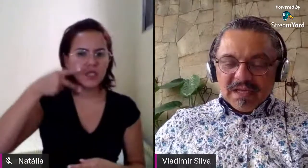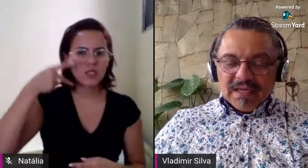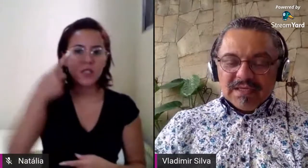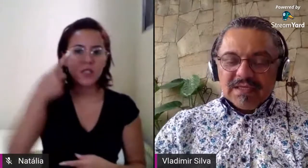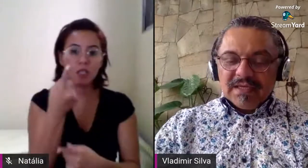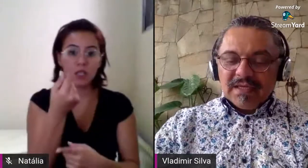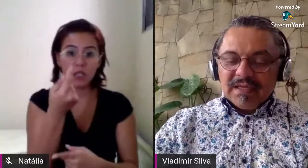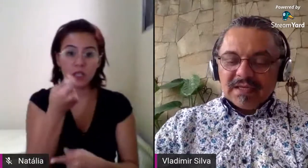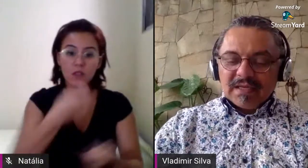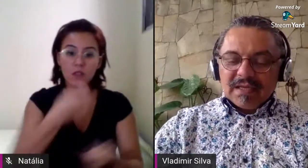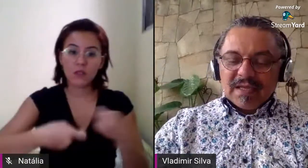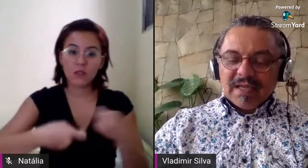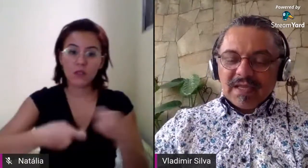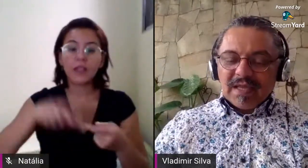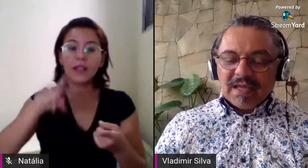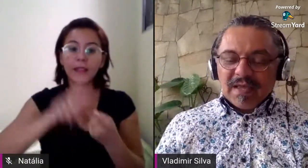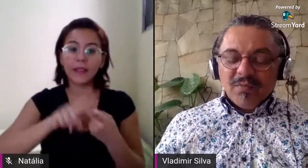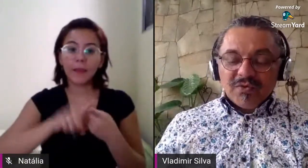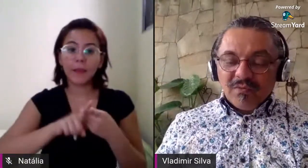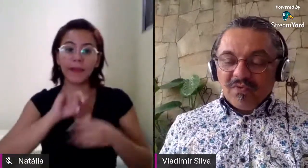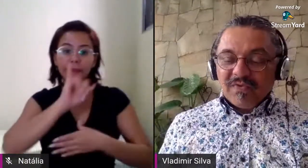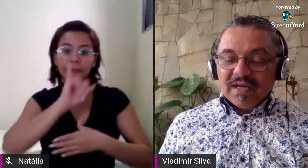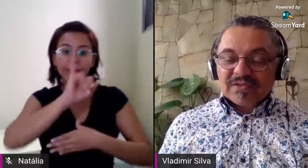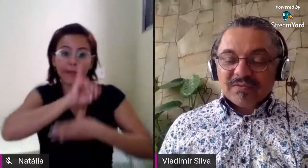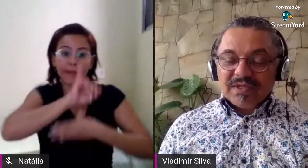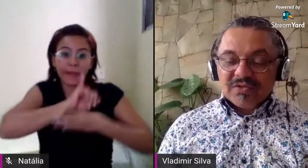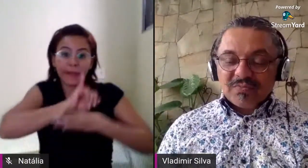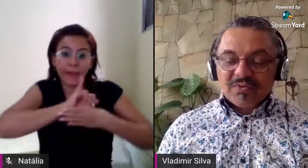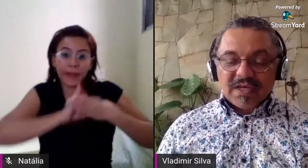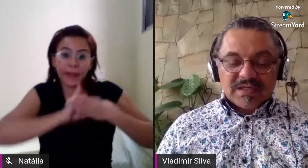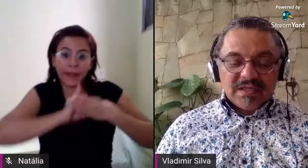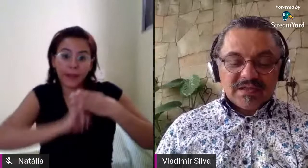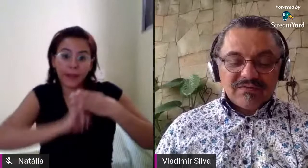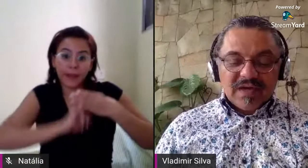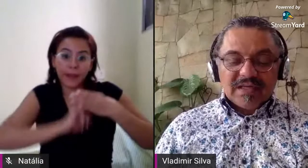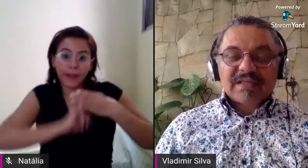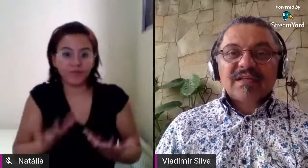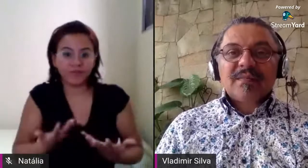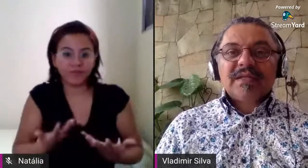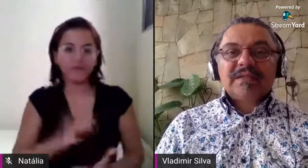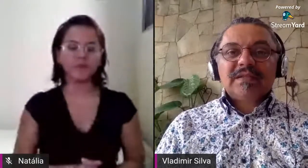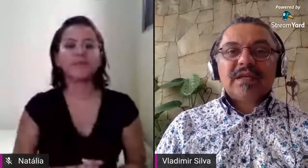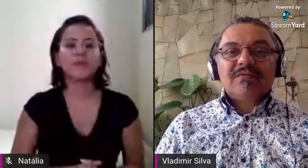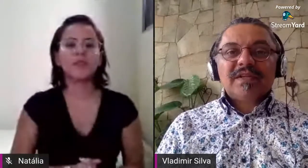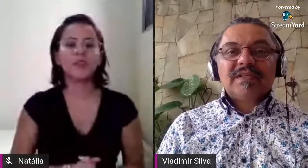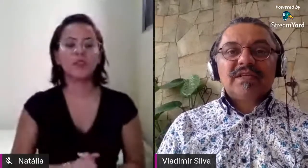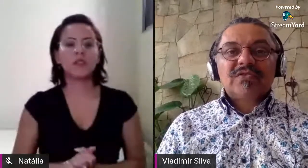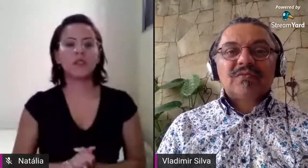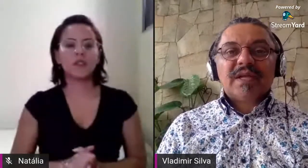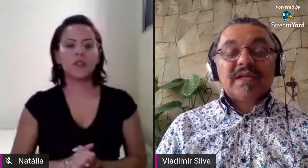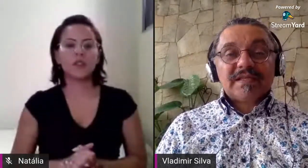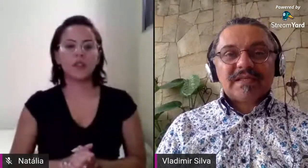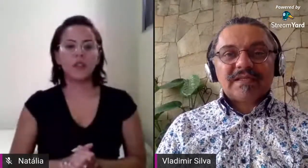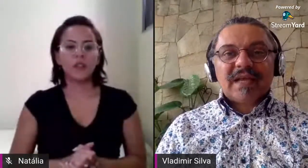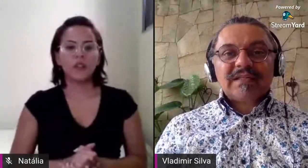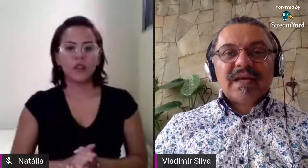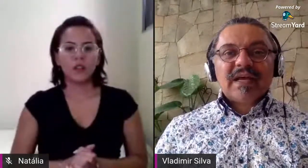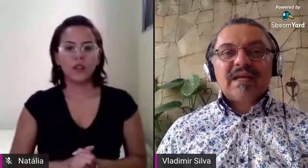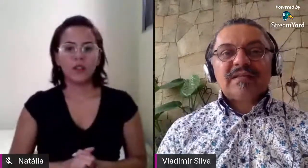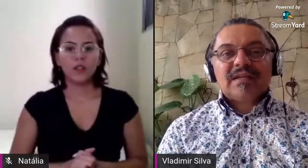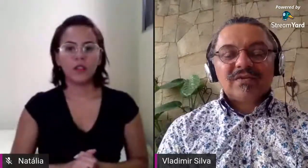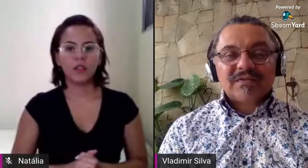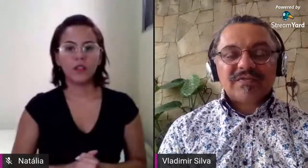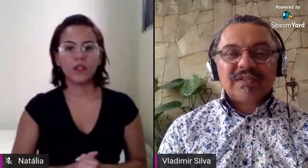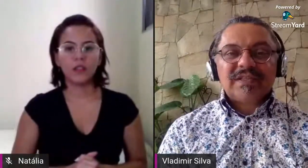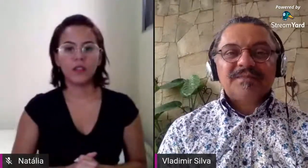dizer? E é muito bom falar sobre isso, porque a gente vai exatamente refletir sobre a